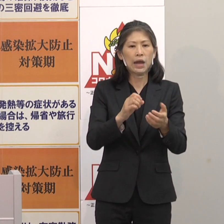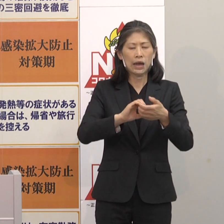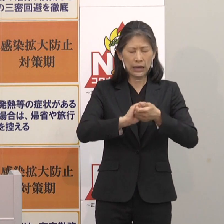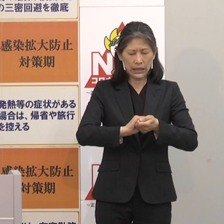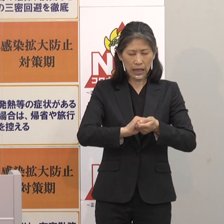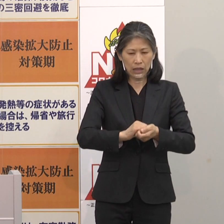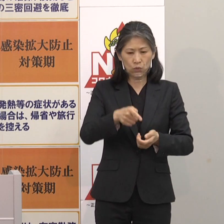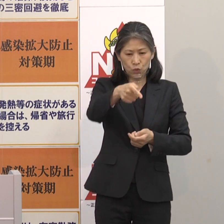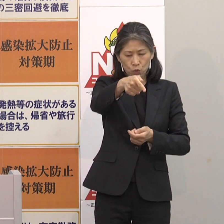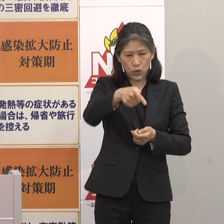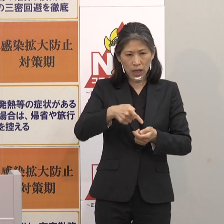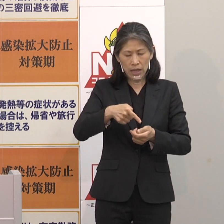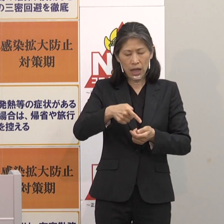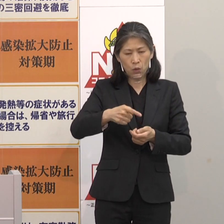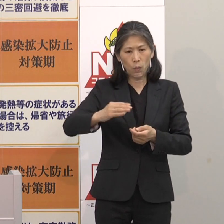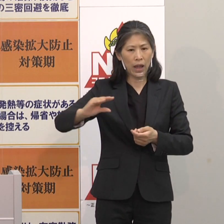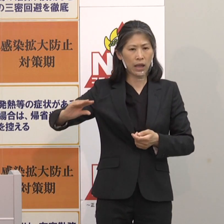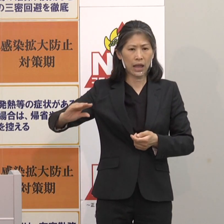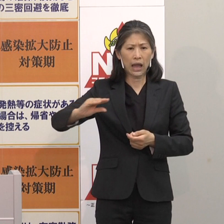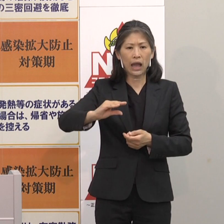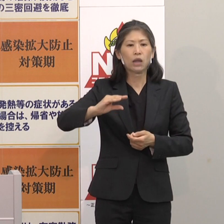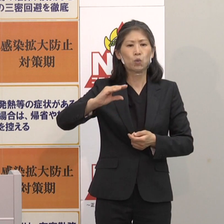。最後に、